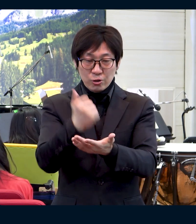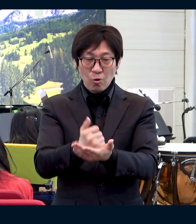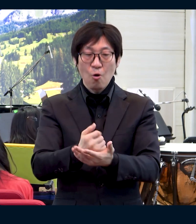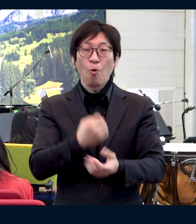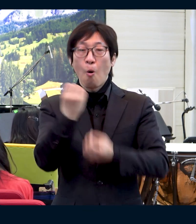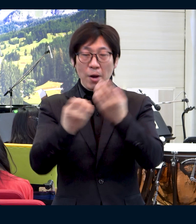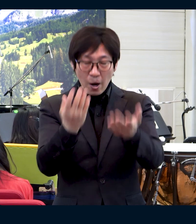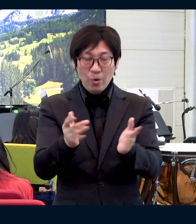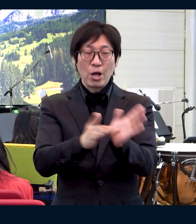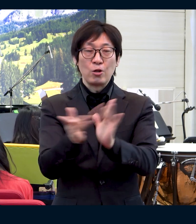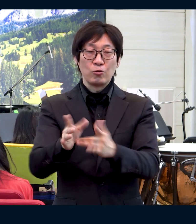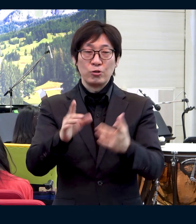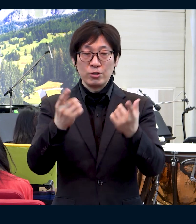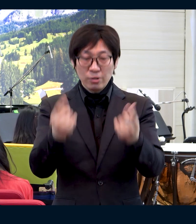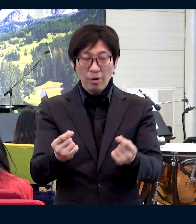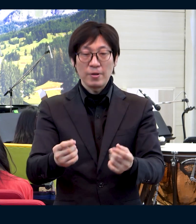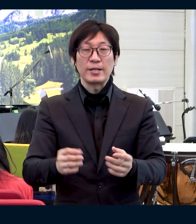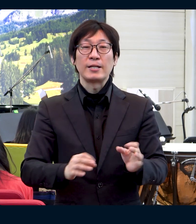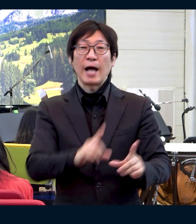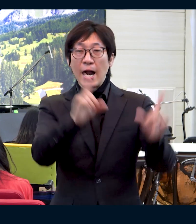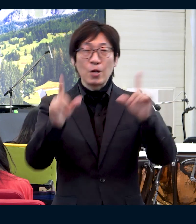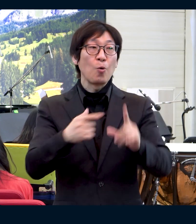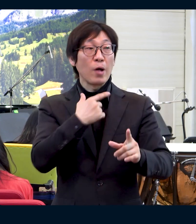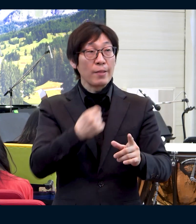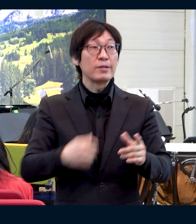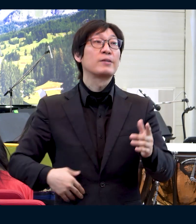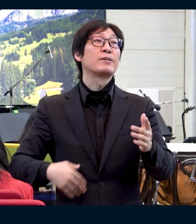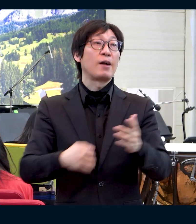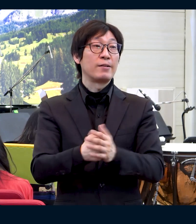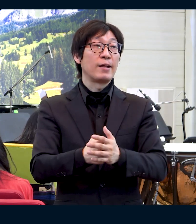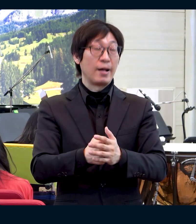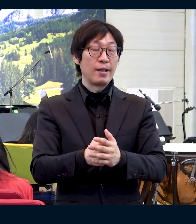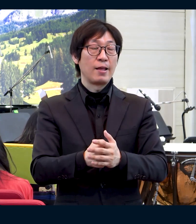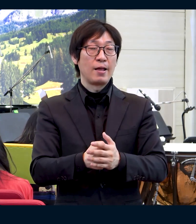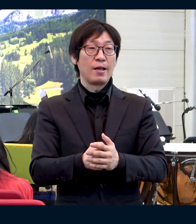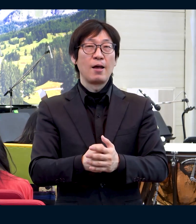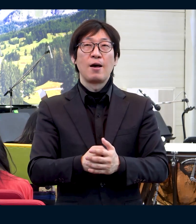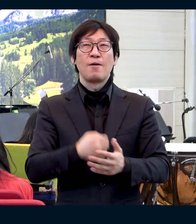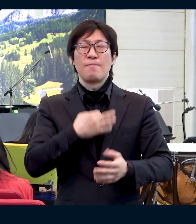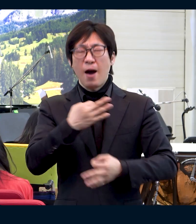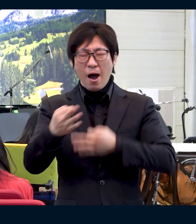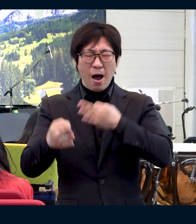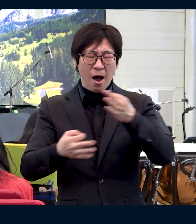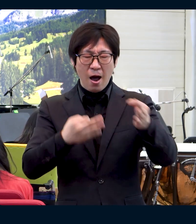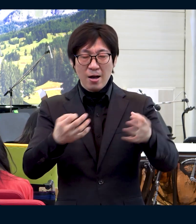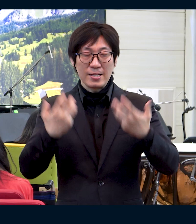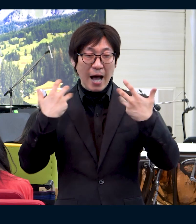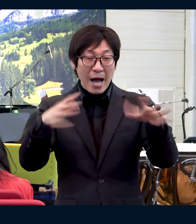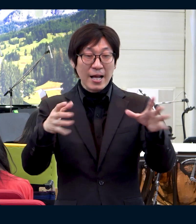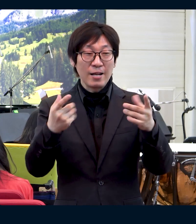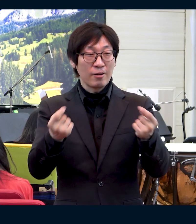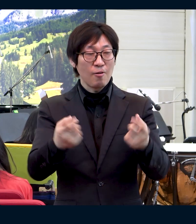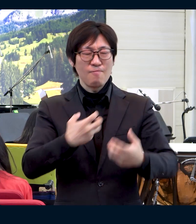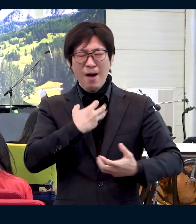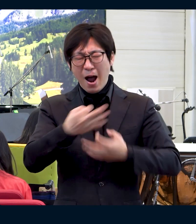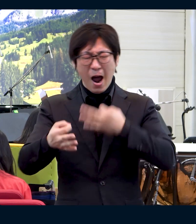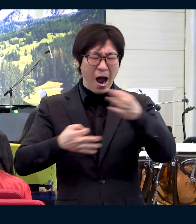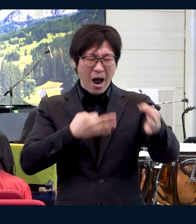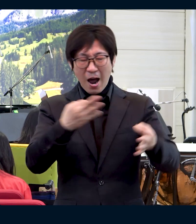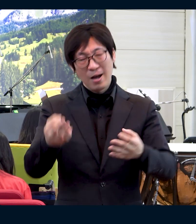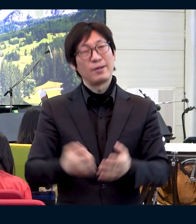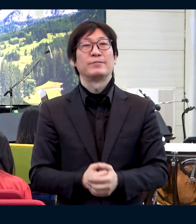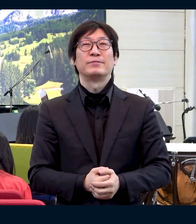예수님처럼 살겠습니다라는 그런 헌신과 결단이 담긴 사자의 우렁찬 포효와도